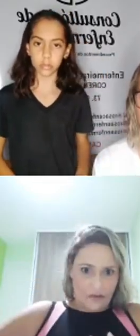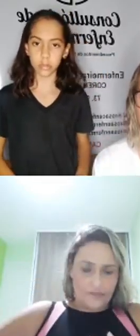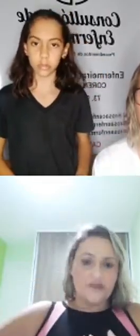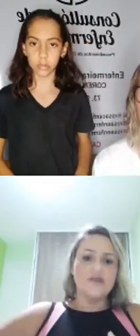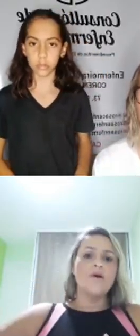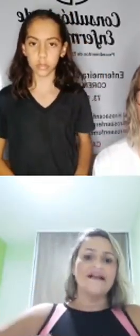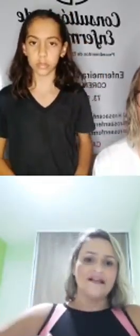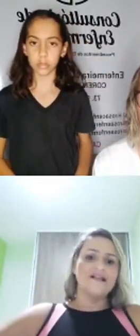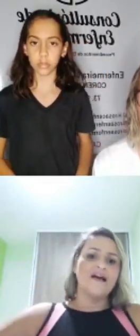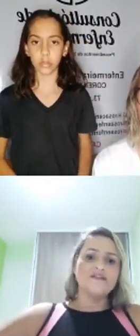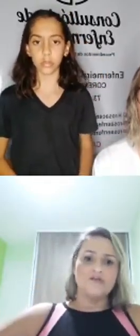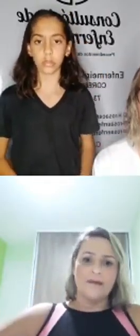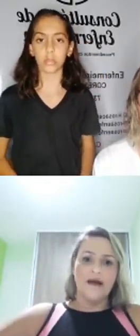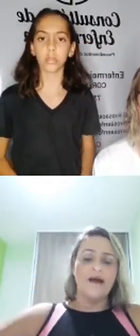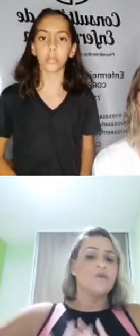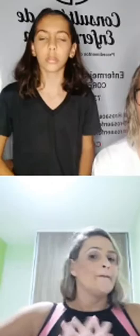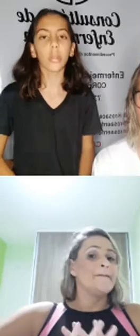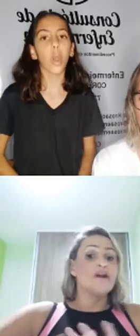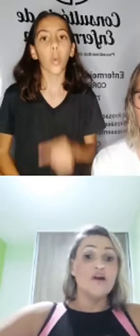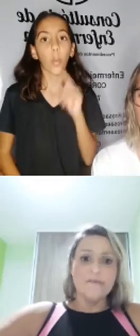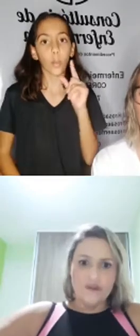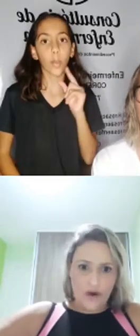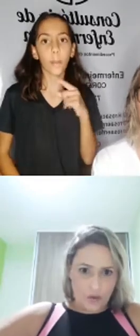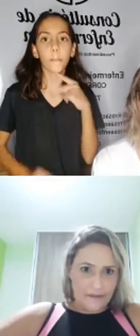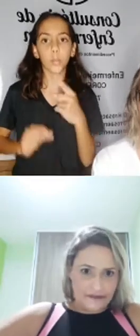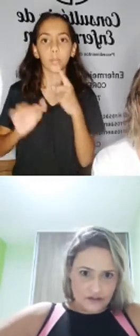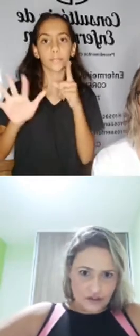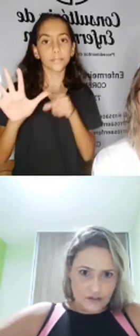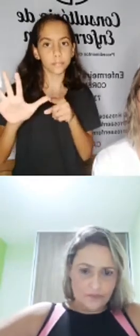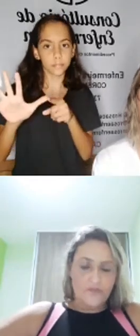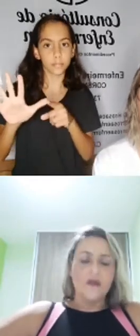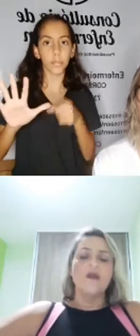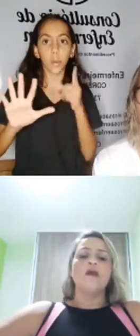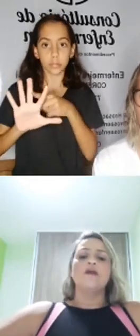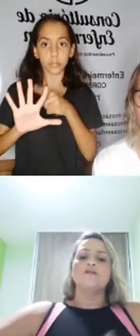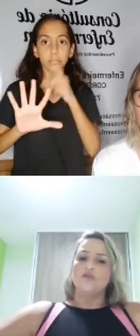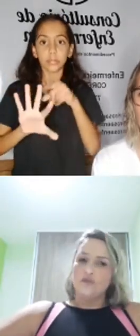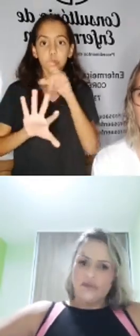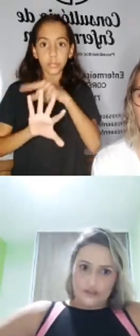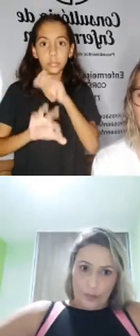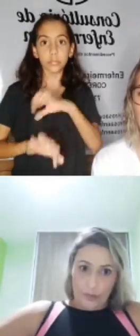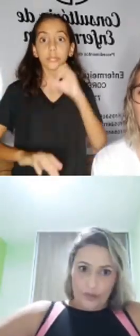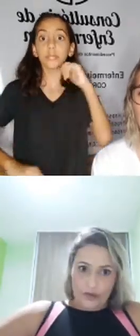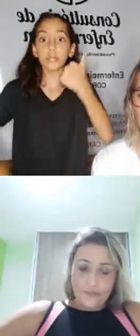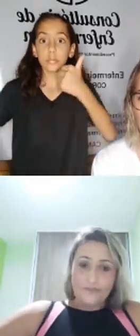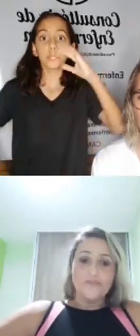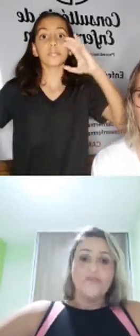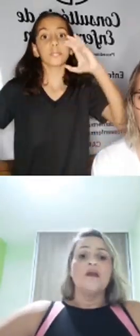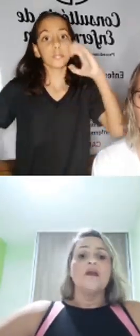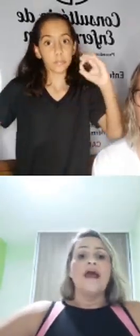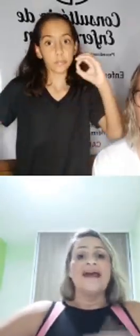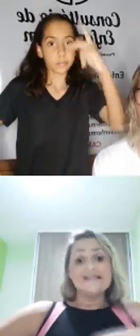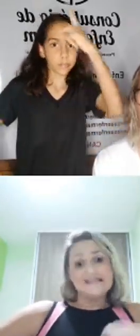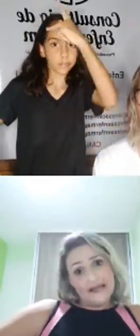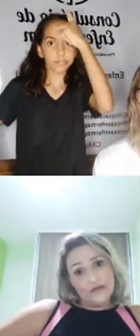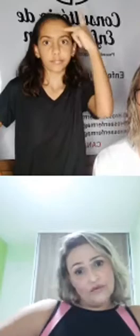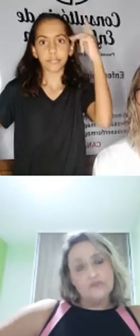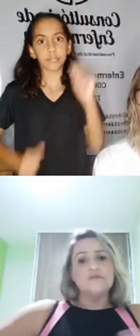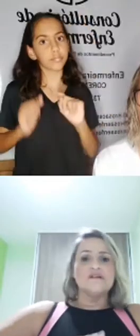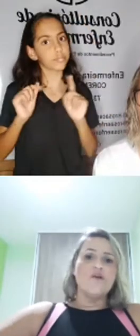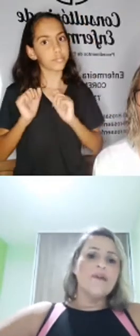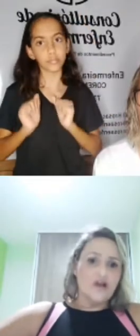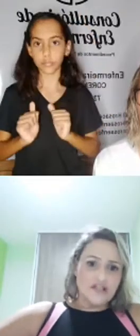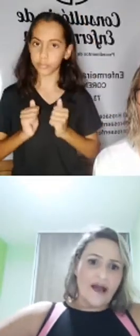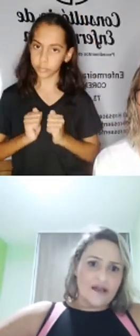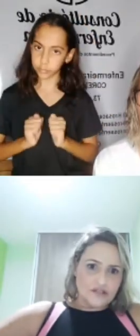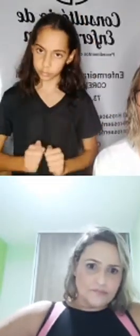inviável. Então, a maternidade que eu trabalho proibiu o acompanhante no setor público, exceto se